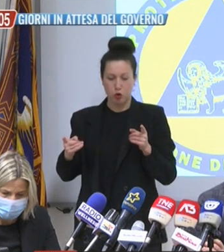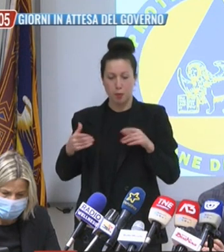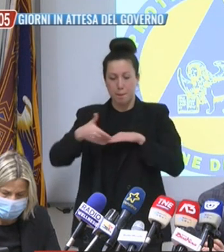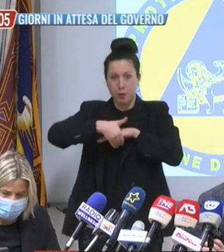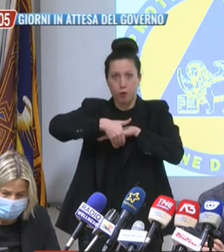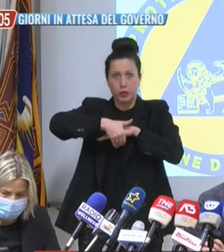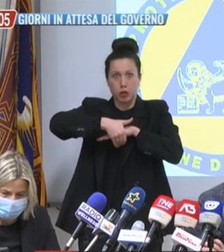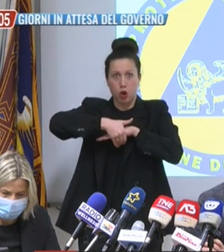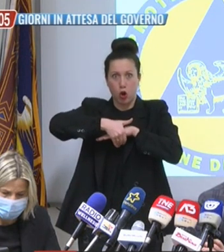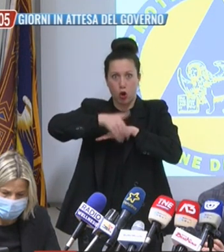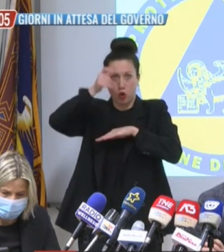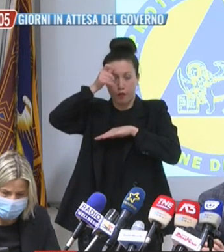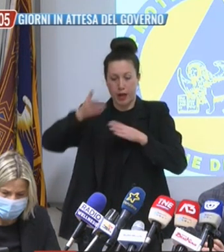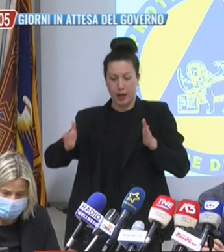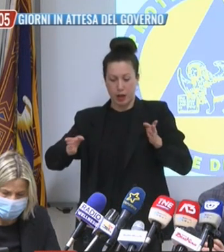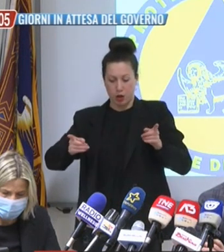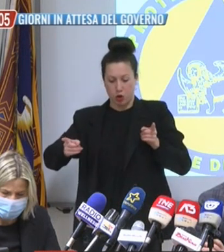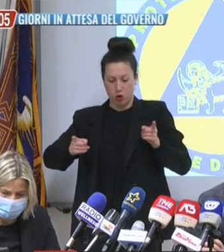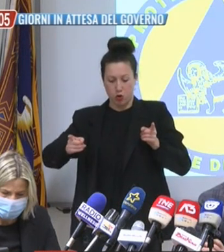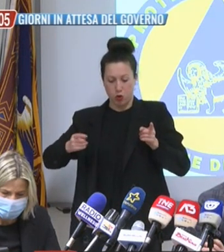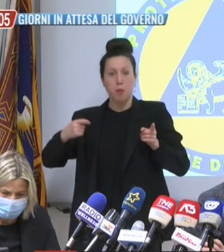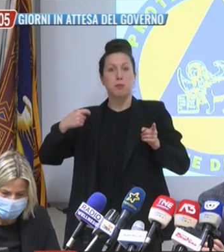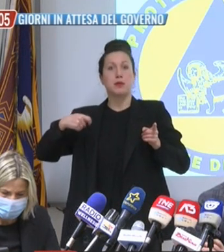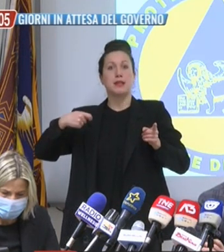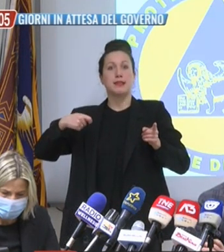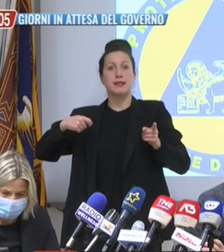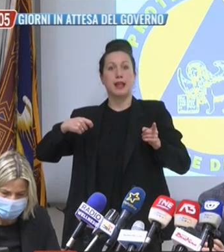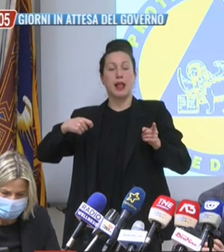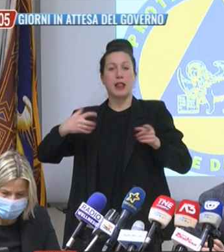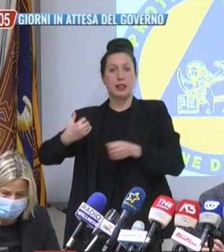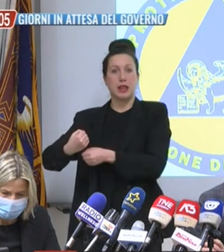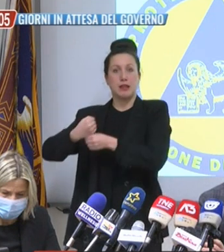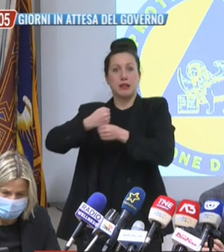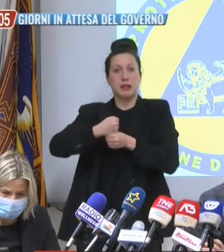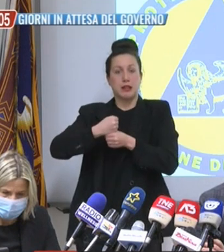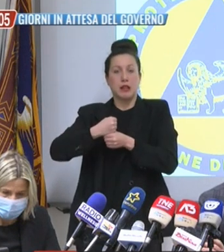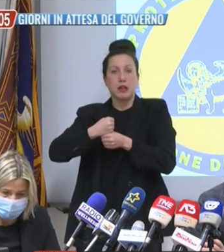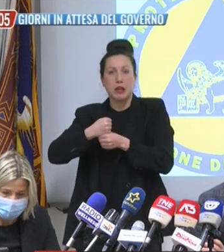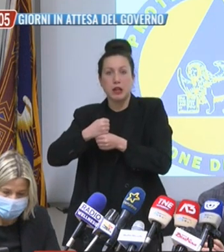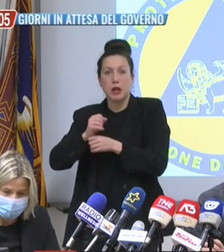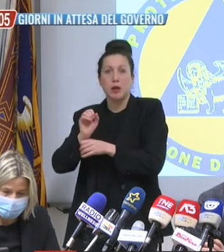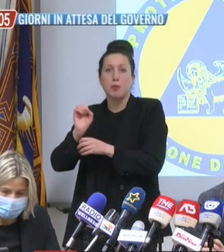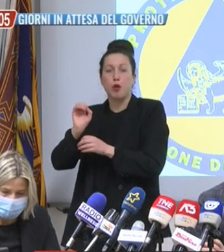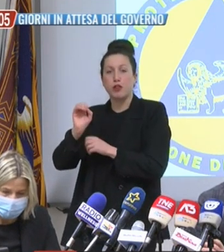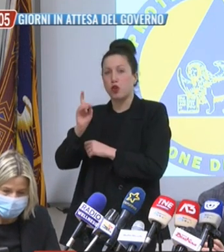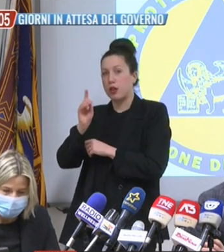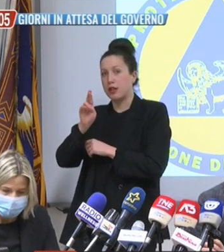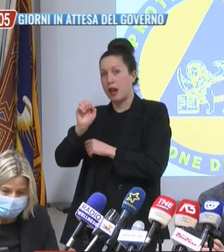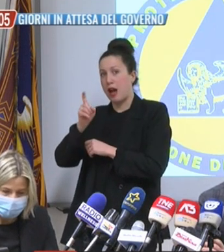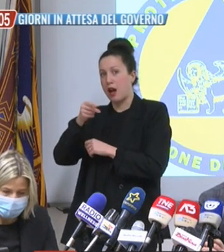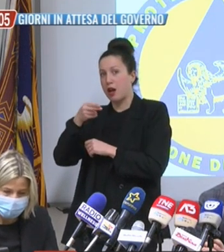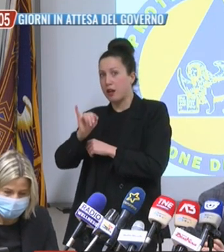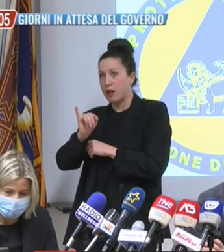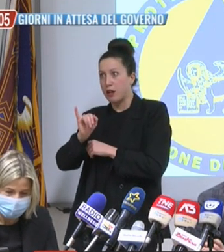avremo il presidente incaricato, il professor Draghi, che diventerà presidente del Consiglio, immagino, se non getterà la